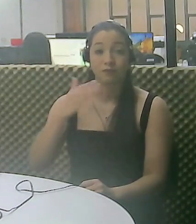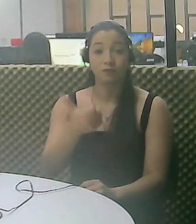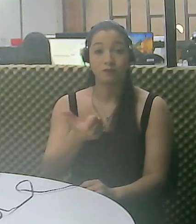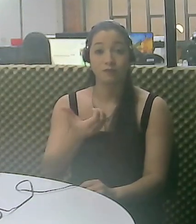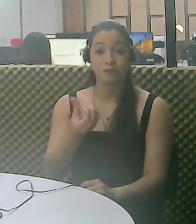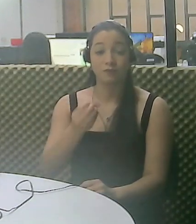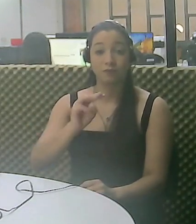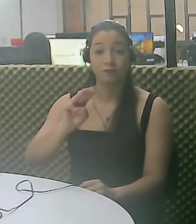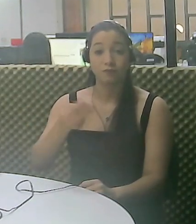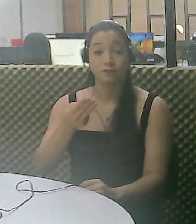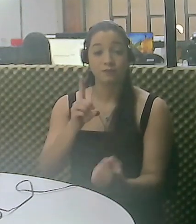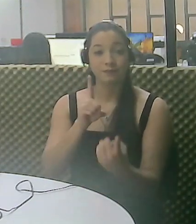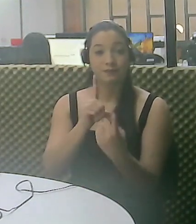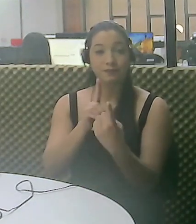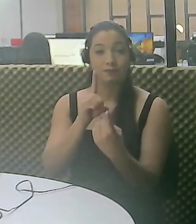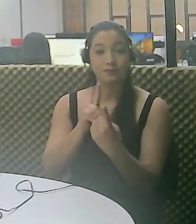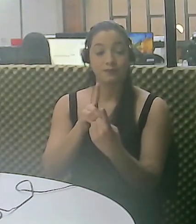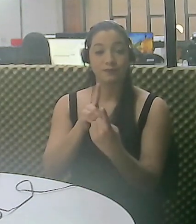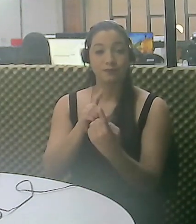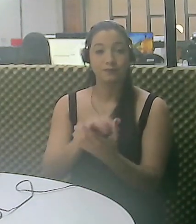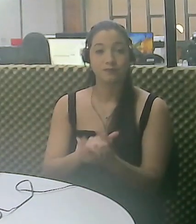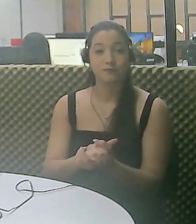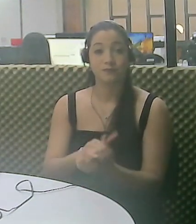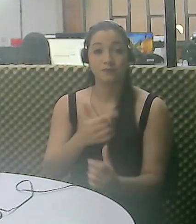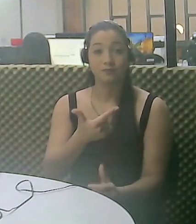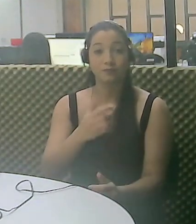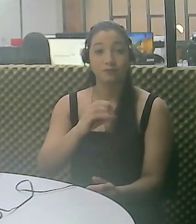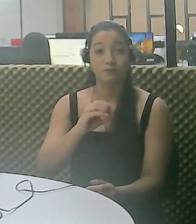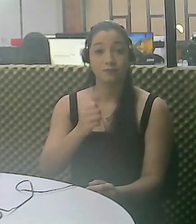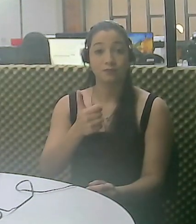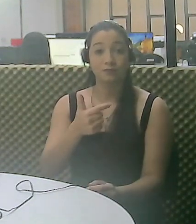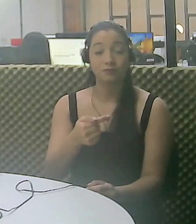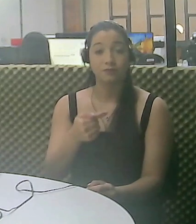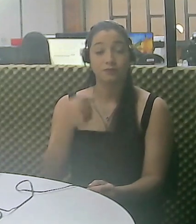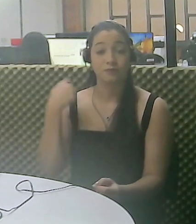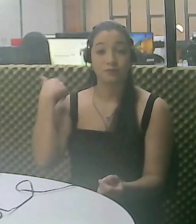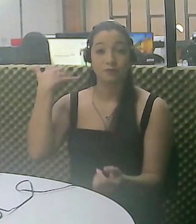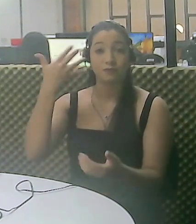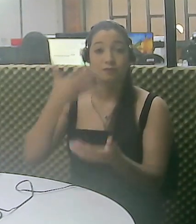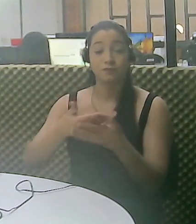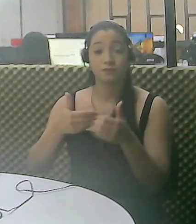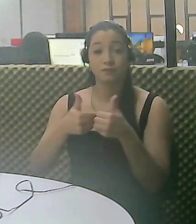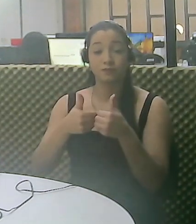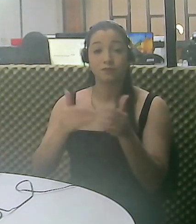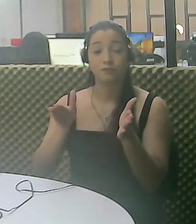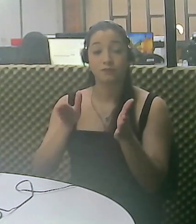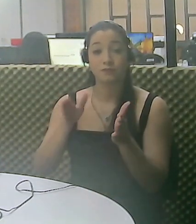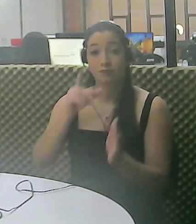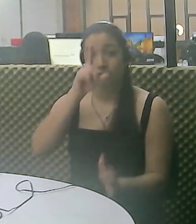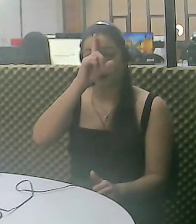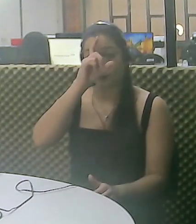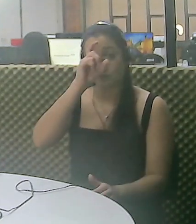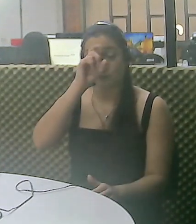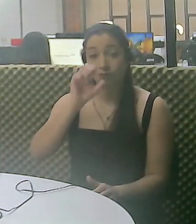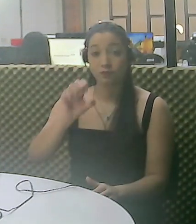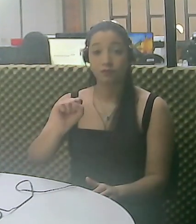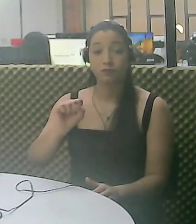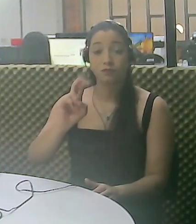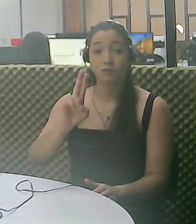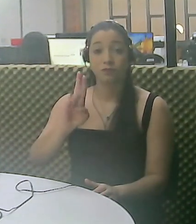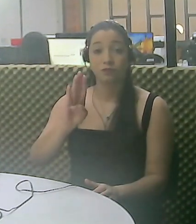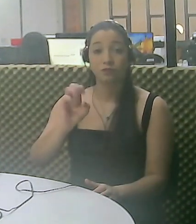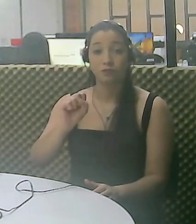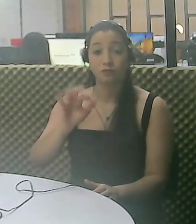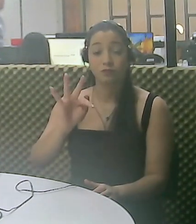16 milhões de atendimentos na rede. De 2017 para cá, abrimos um hospital inteiro. 8 UBSFs,